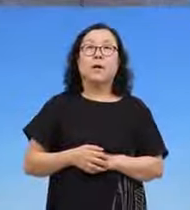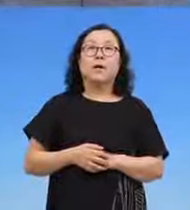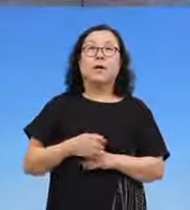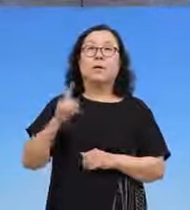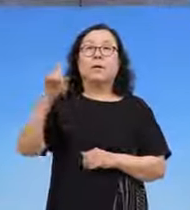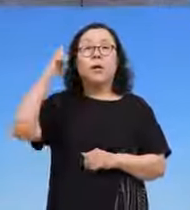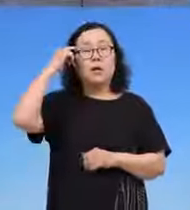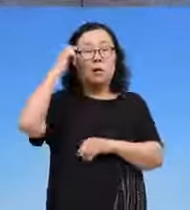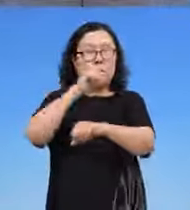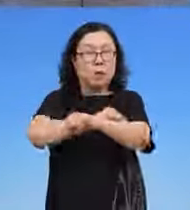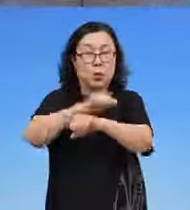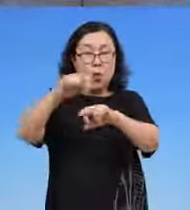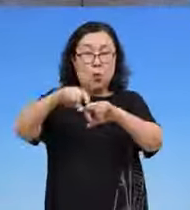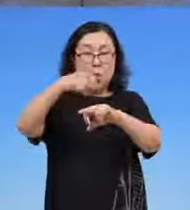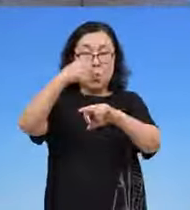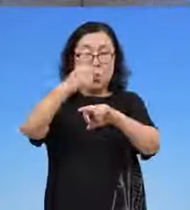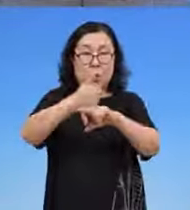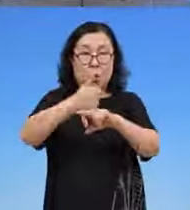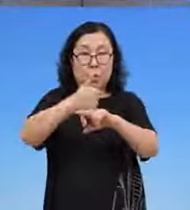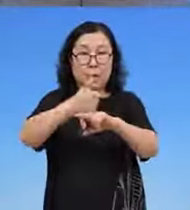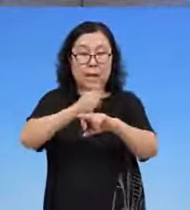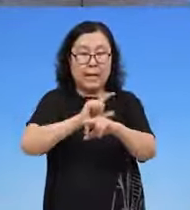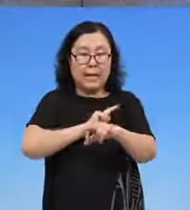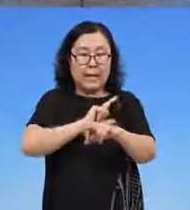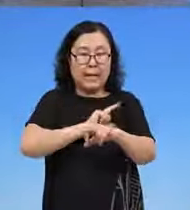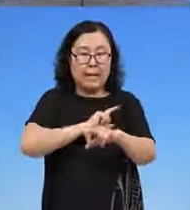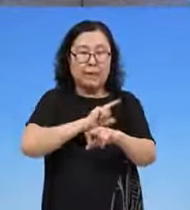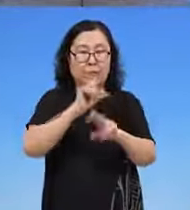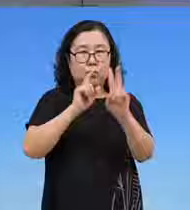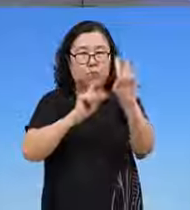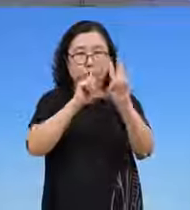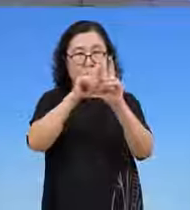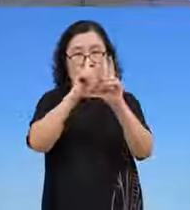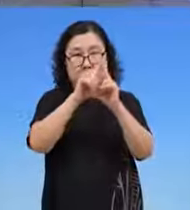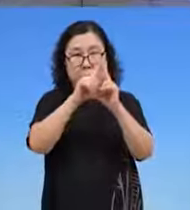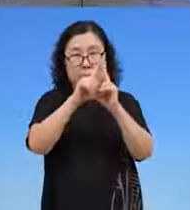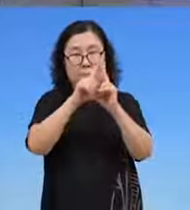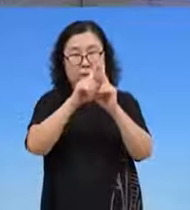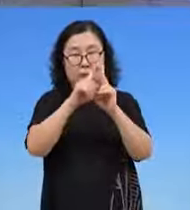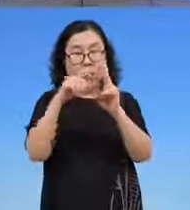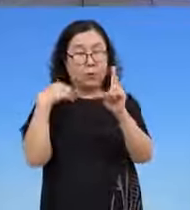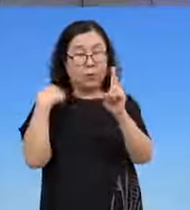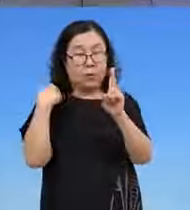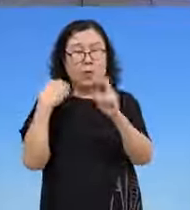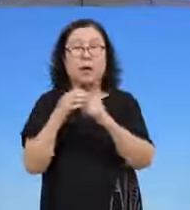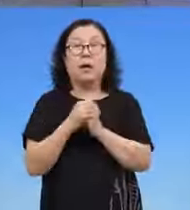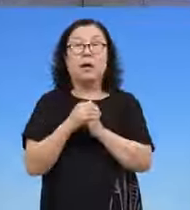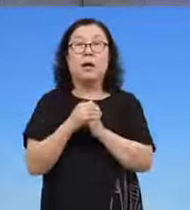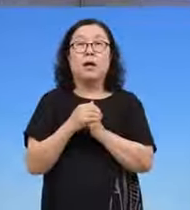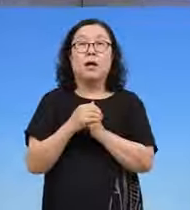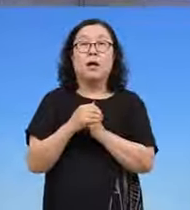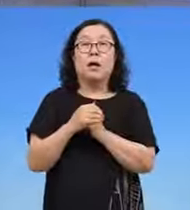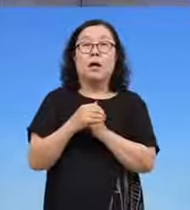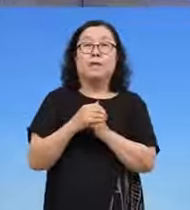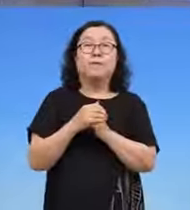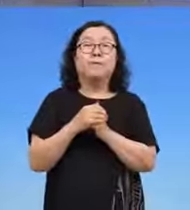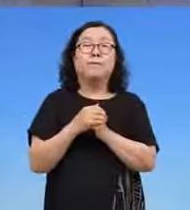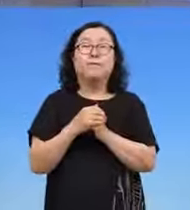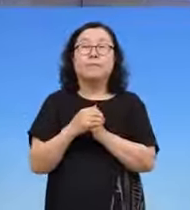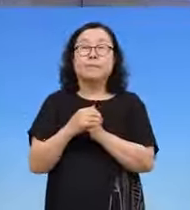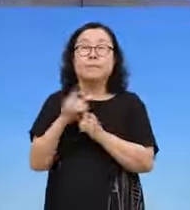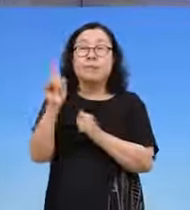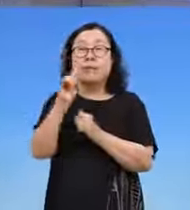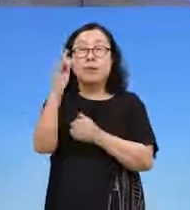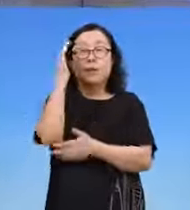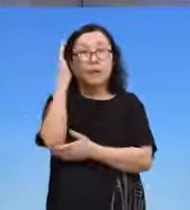하면은, 솔로몬의 이름이 두 개라는 거를 아는 분도 많지 않으세요. 이게 어떤 사연이냐? 자,